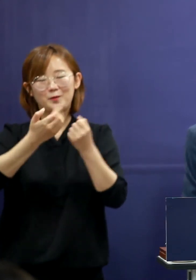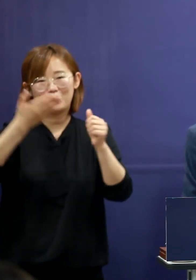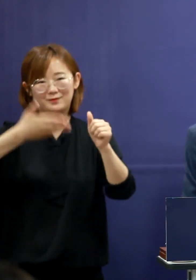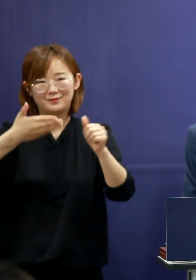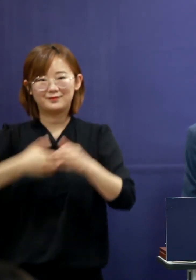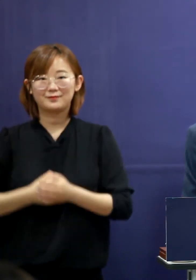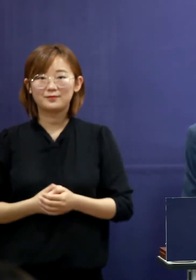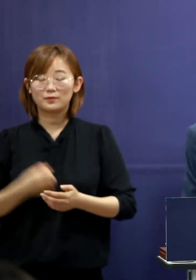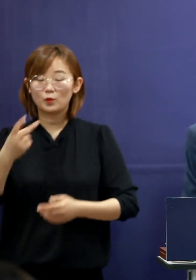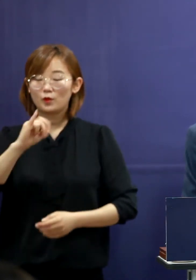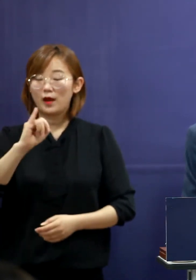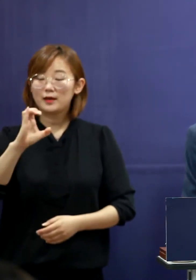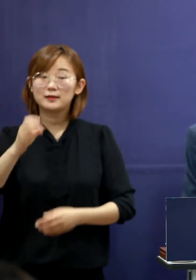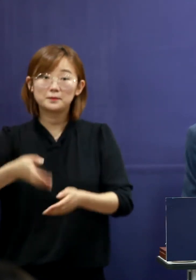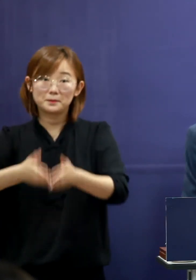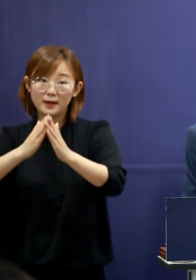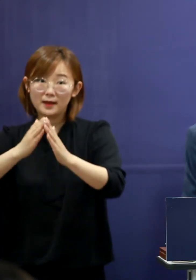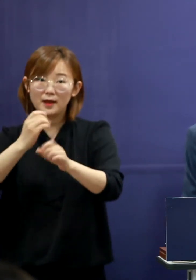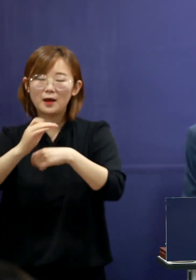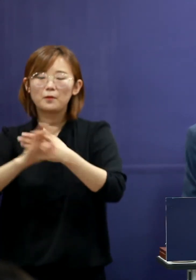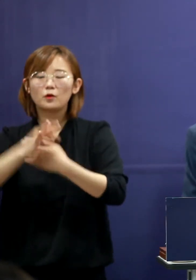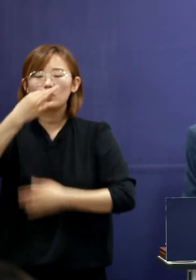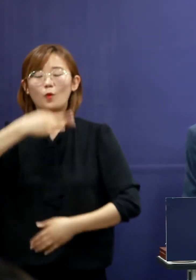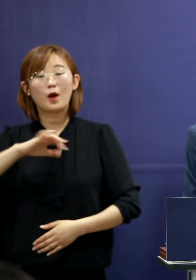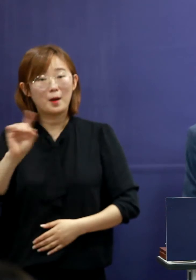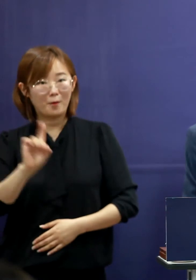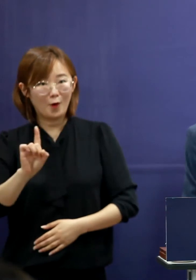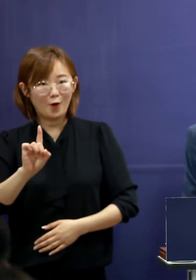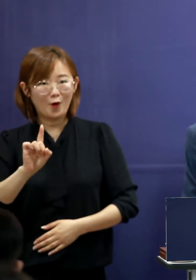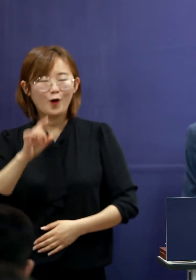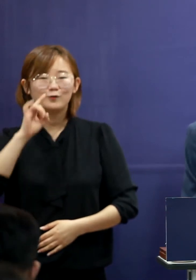그거 생겼을 때 어떠한 소관을